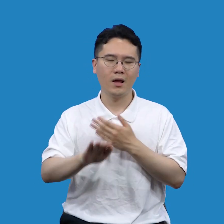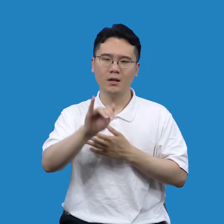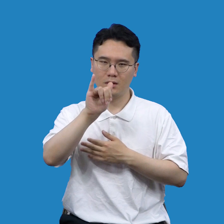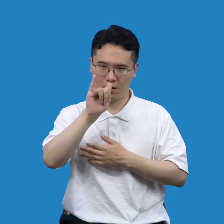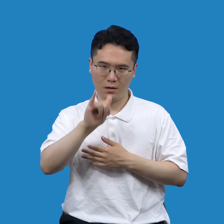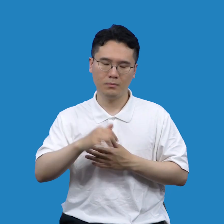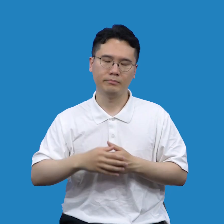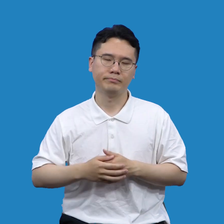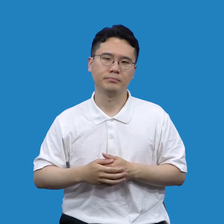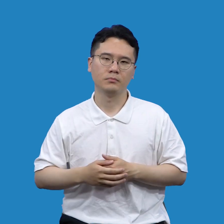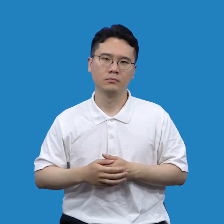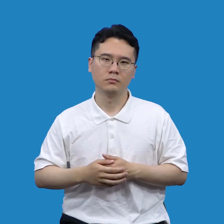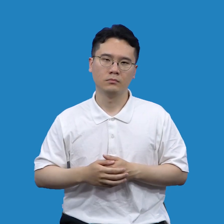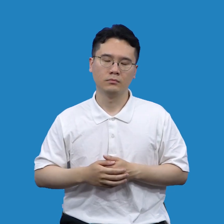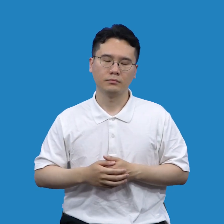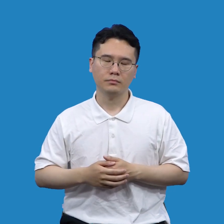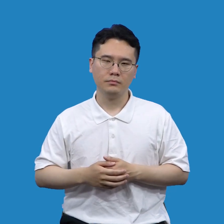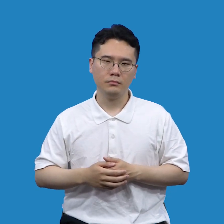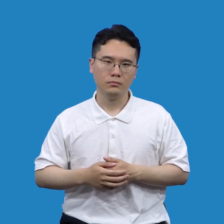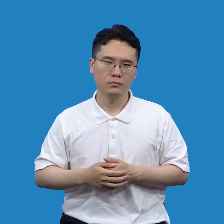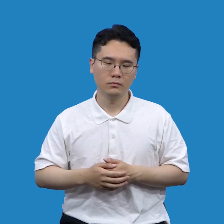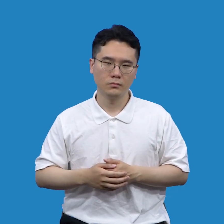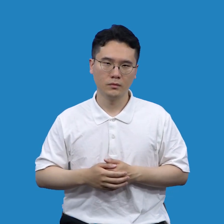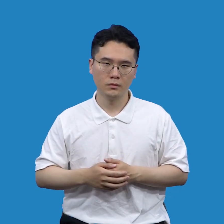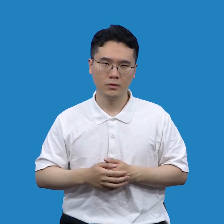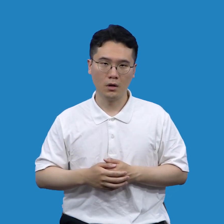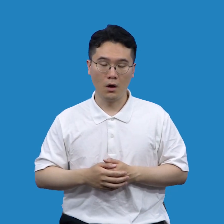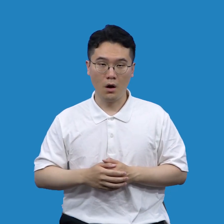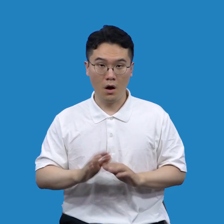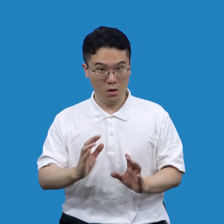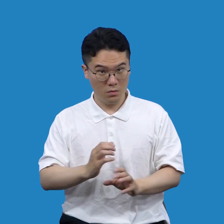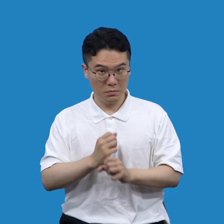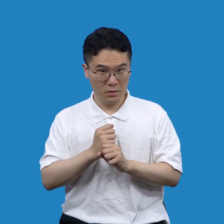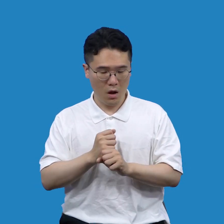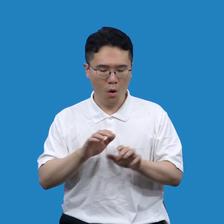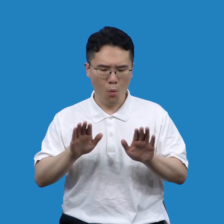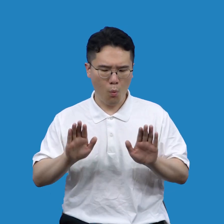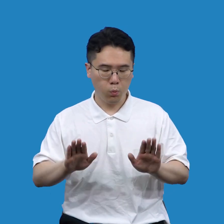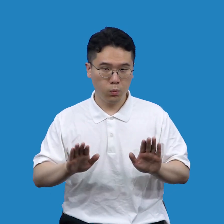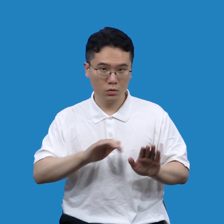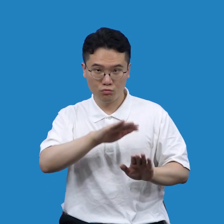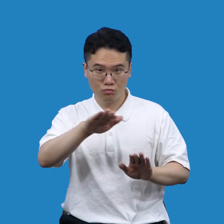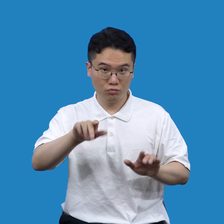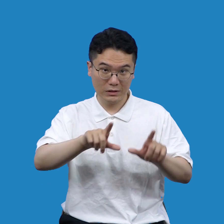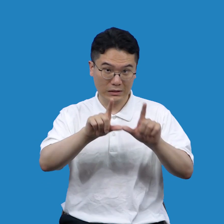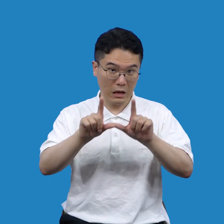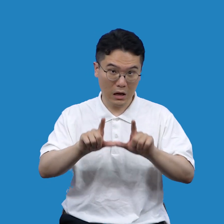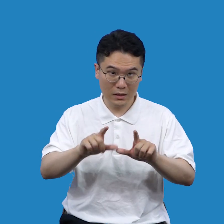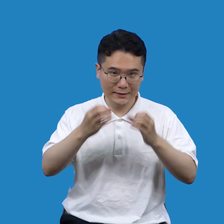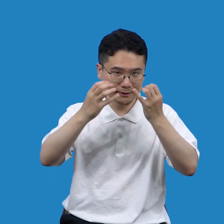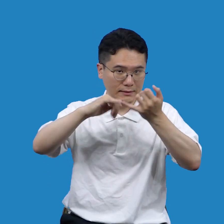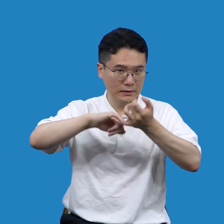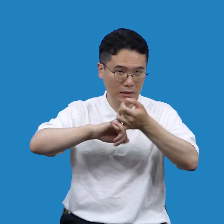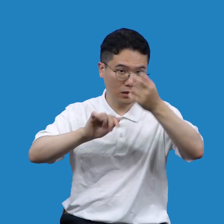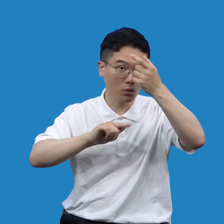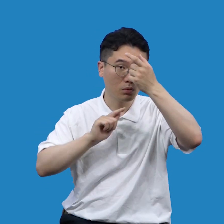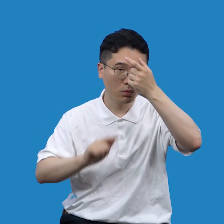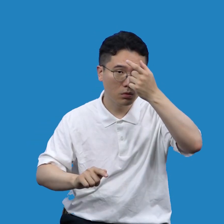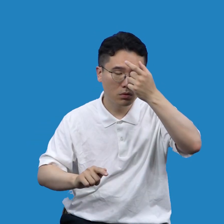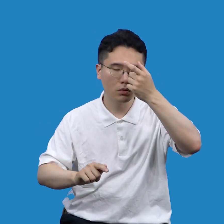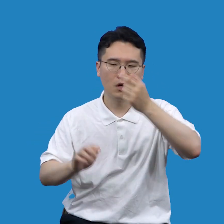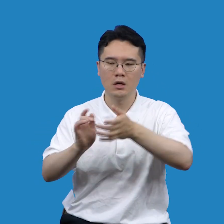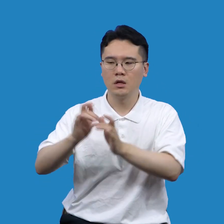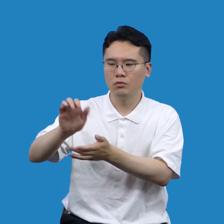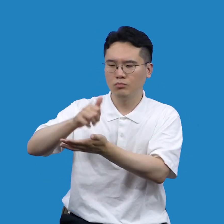한마디로 이것은 오늘을 살아가는 신약 성도들에게는 예수 그리스도의 십자가로 말미암은 그분의